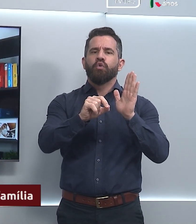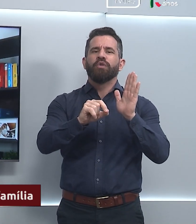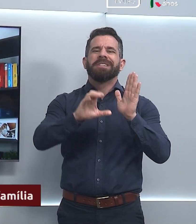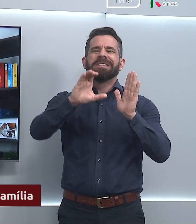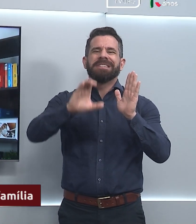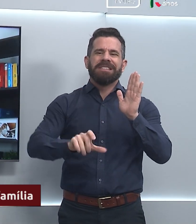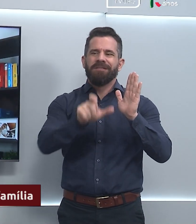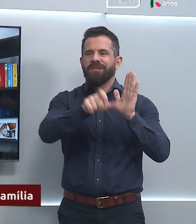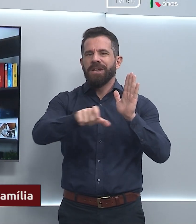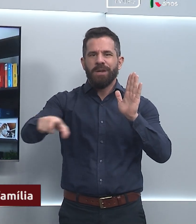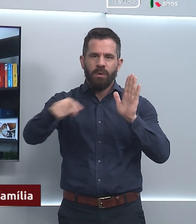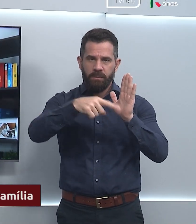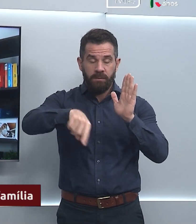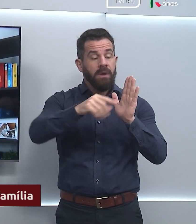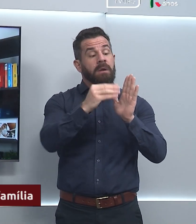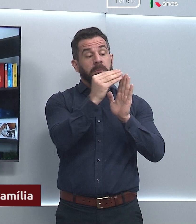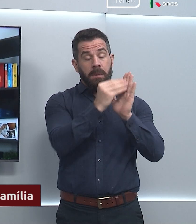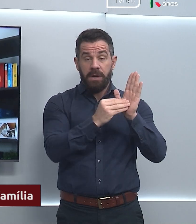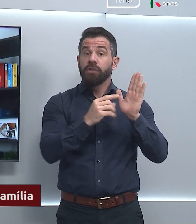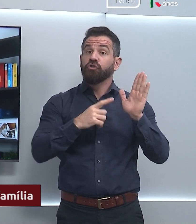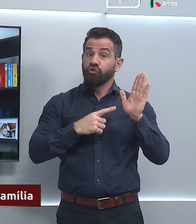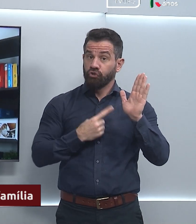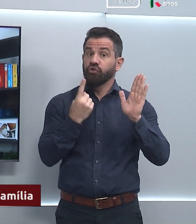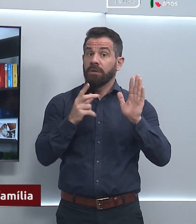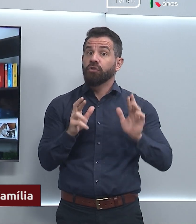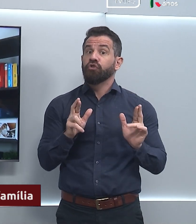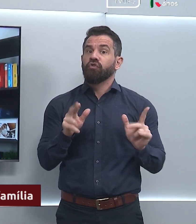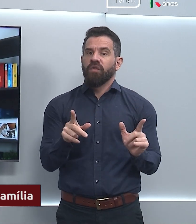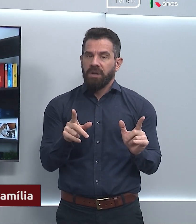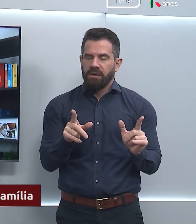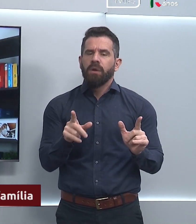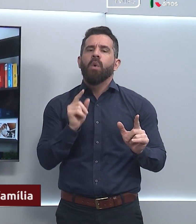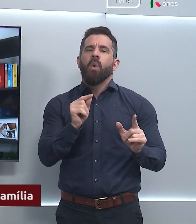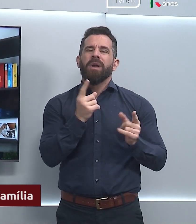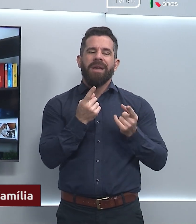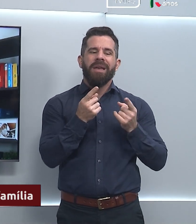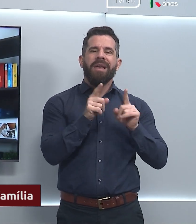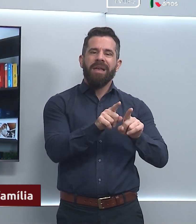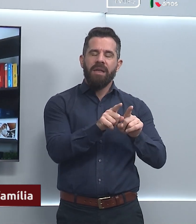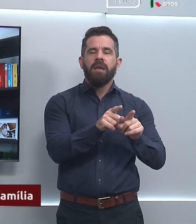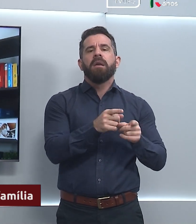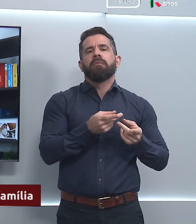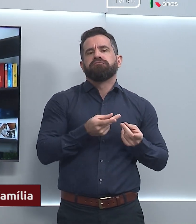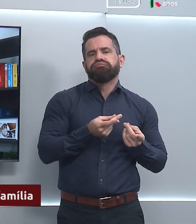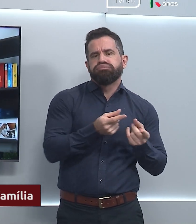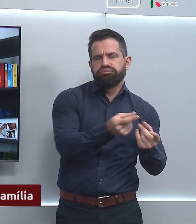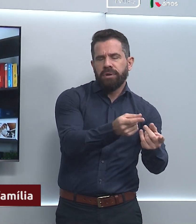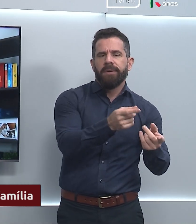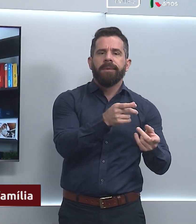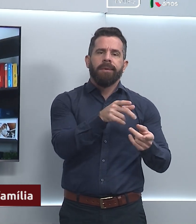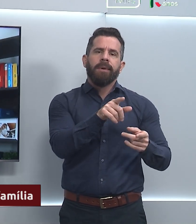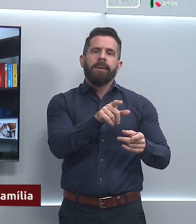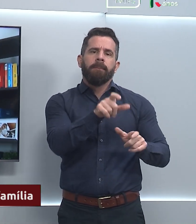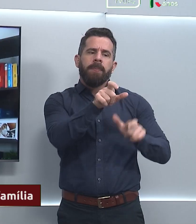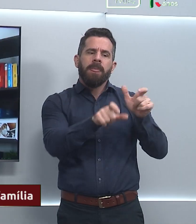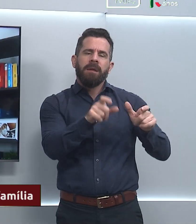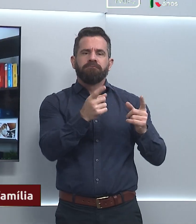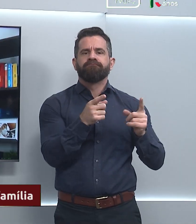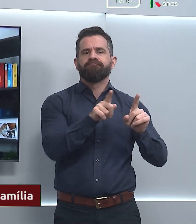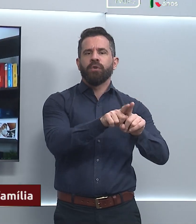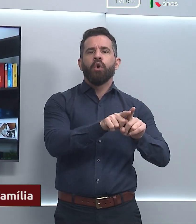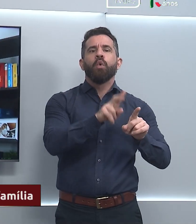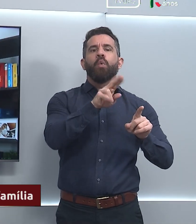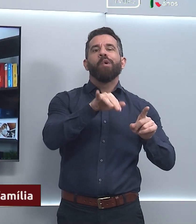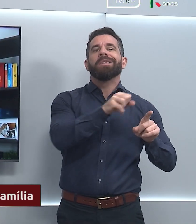uma diferenciação entre, inclusive, uniões estáveis, que seriam os companheiros, e o casamento, que seria o marido e mulher. Então,